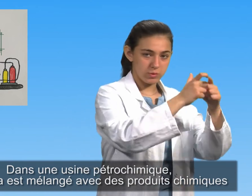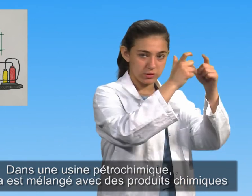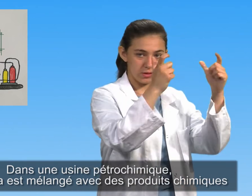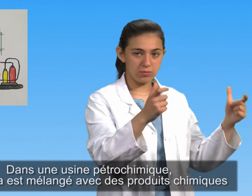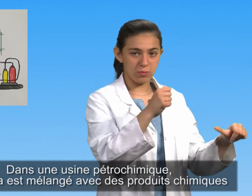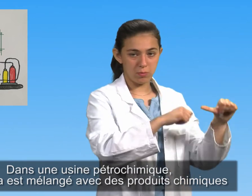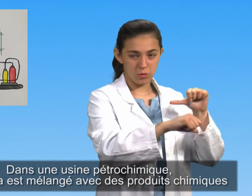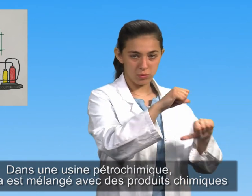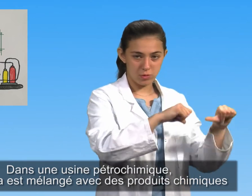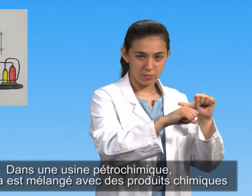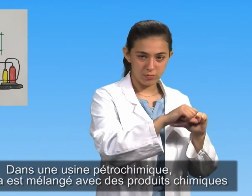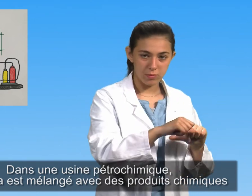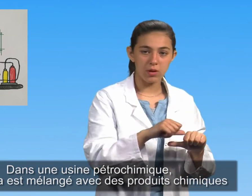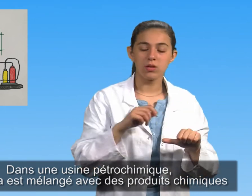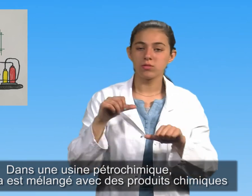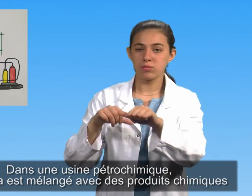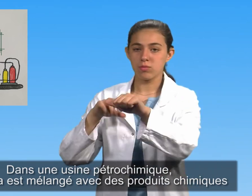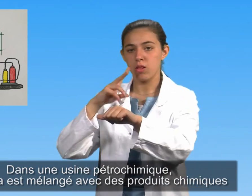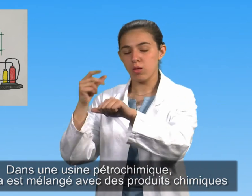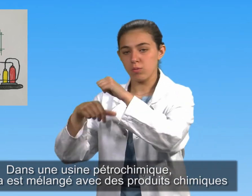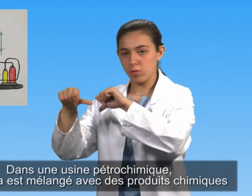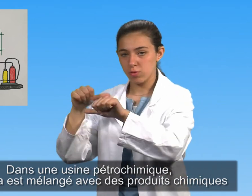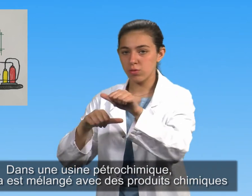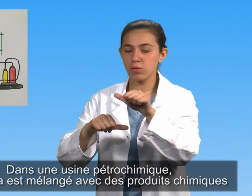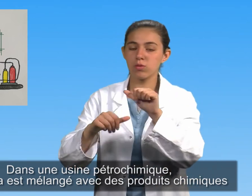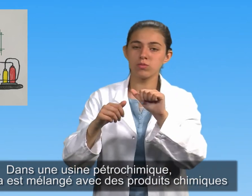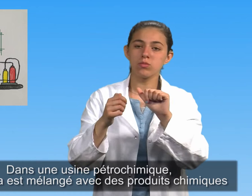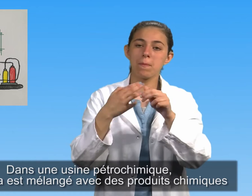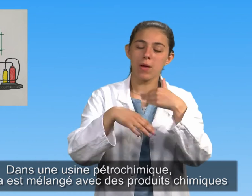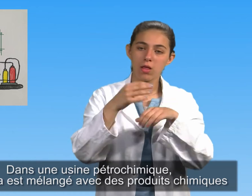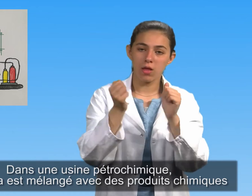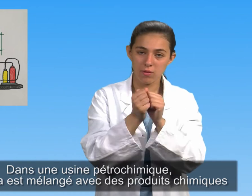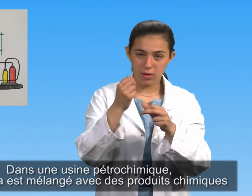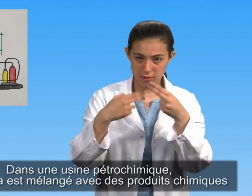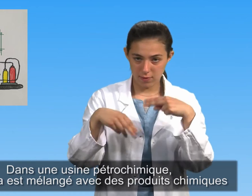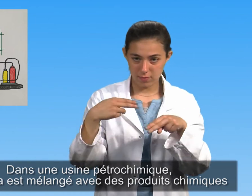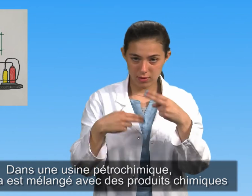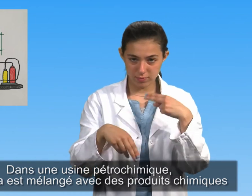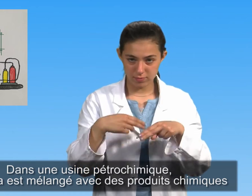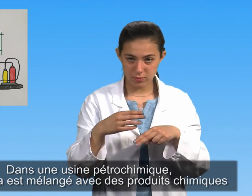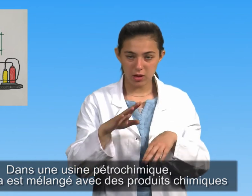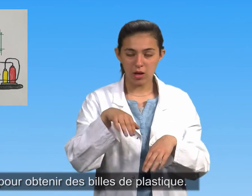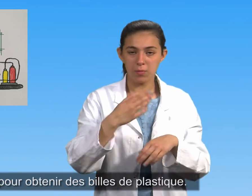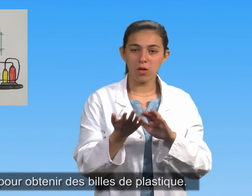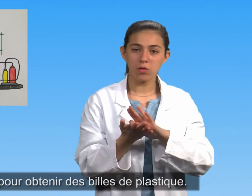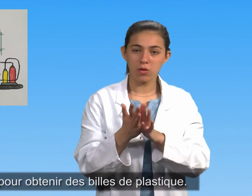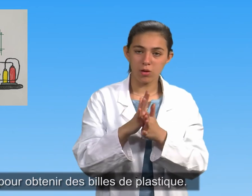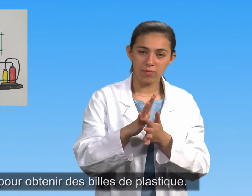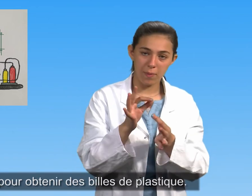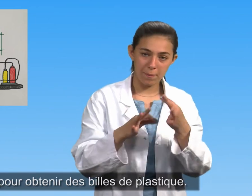pétrochimique, le naphtha est mélangé avec des produits chimiques pour obtenir